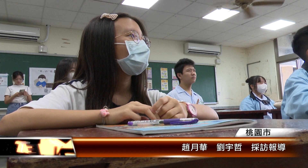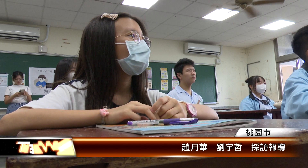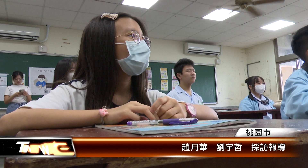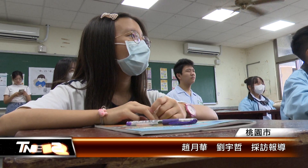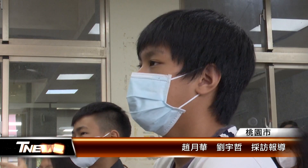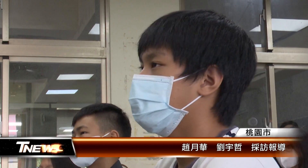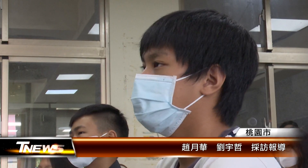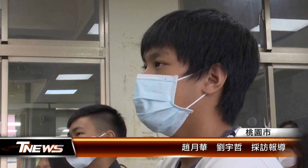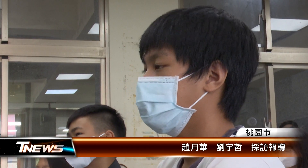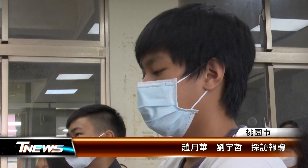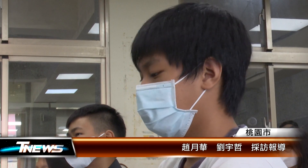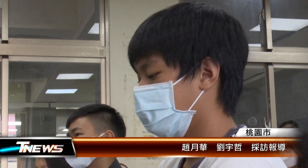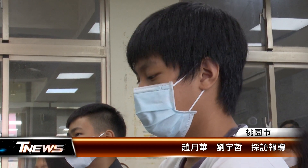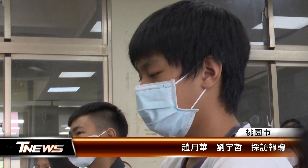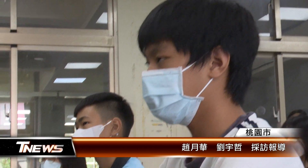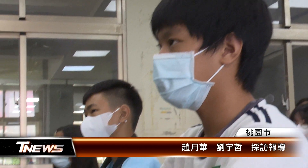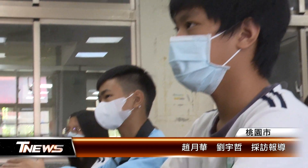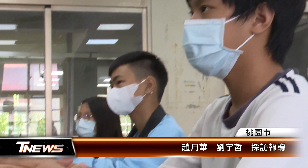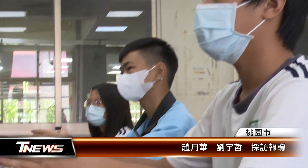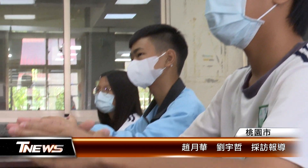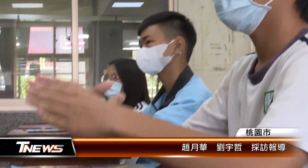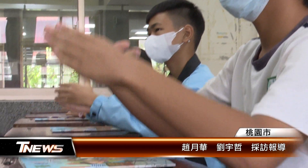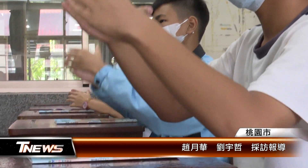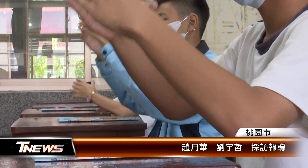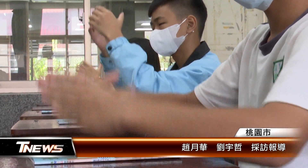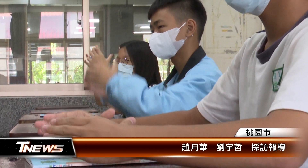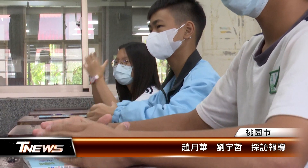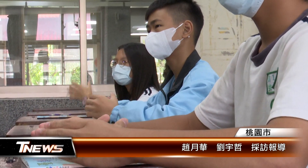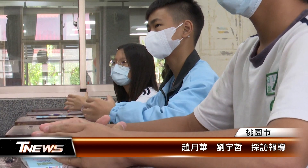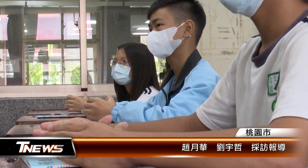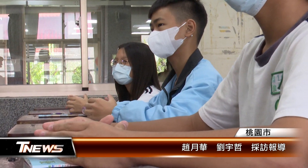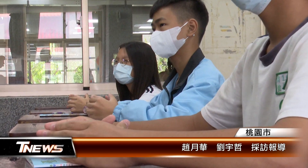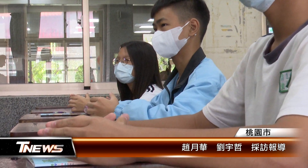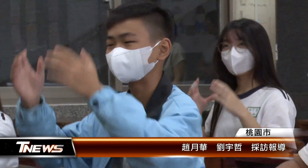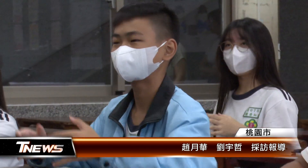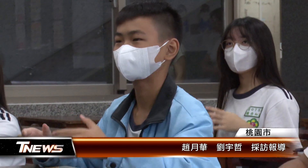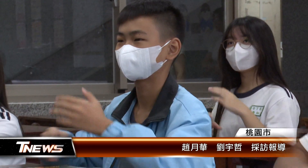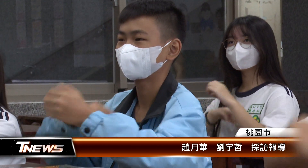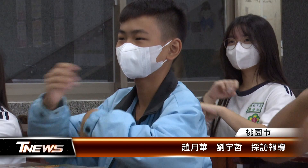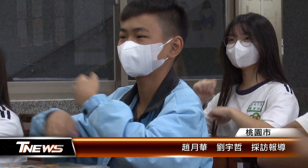士，孩子们能够自信地打出手语，缩短人与人之间的距离。